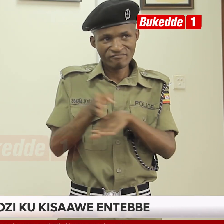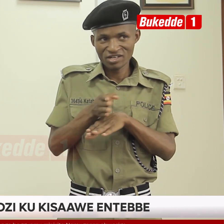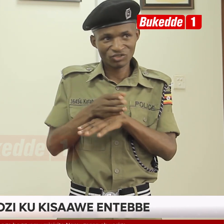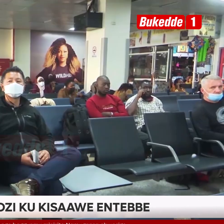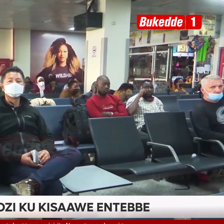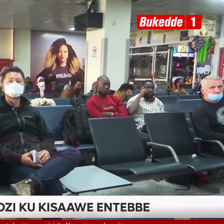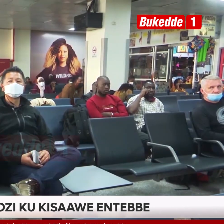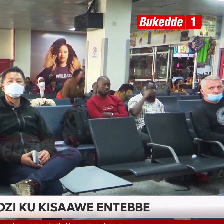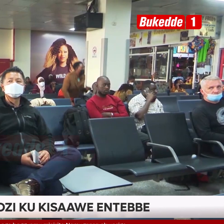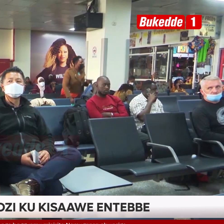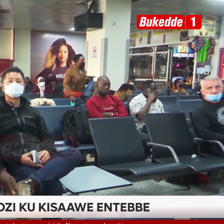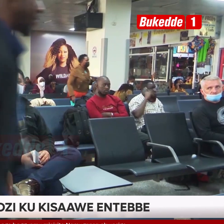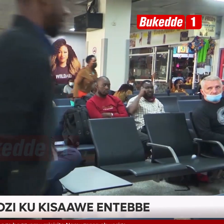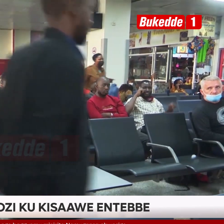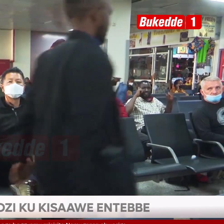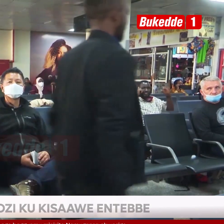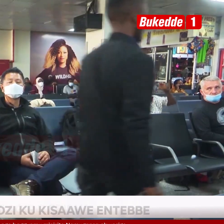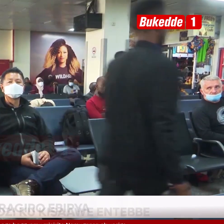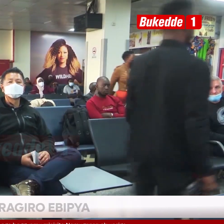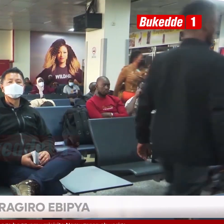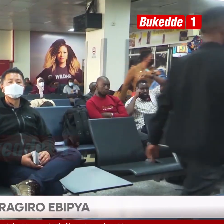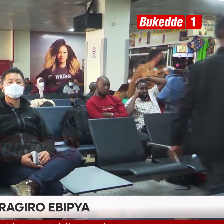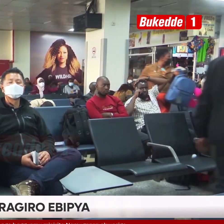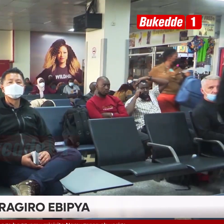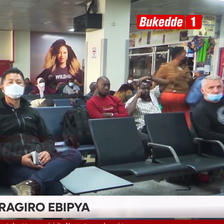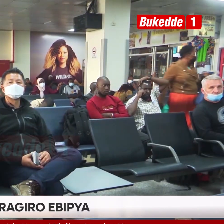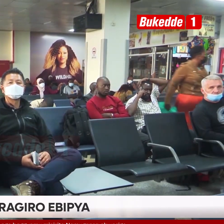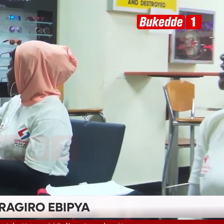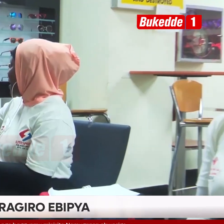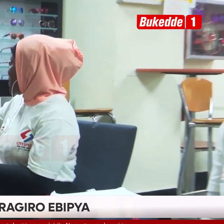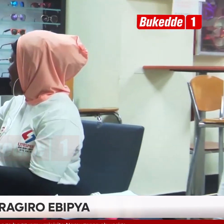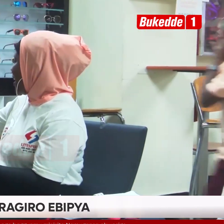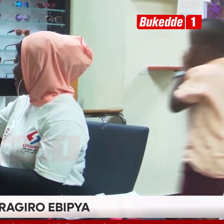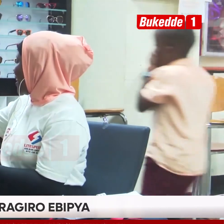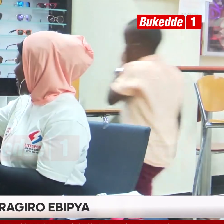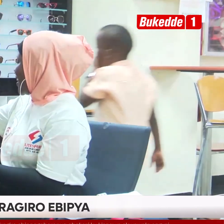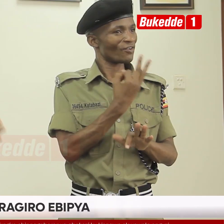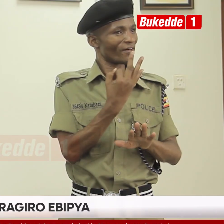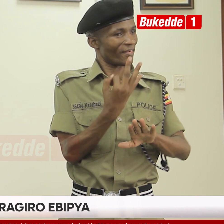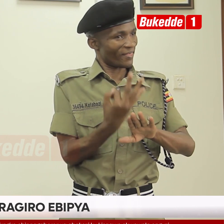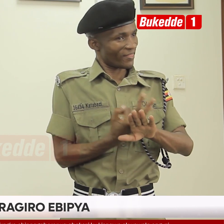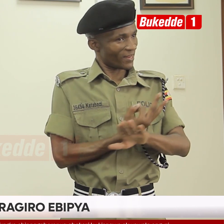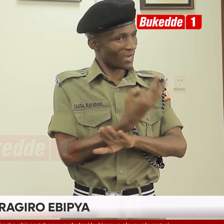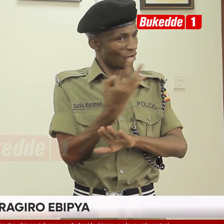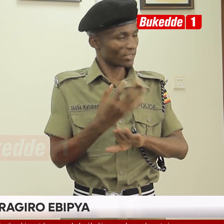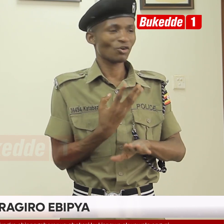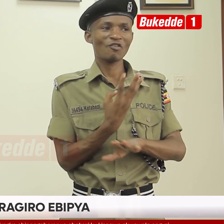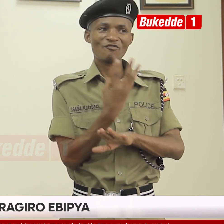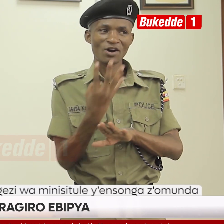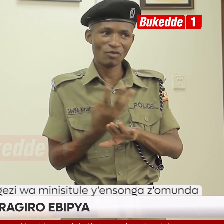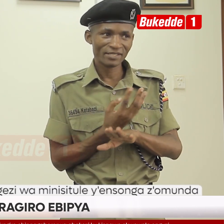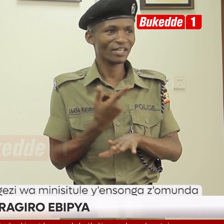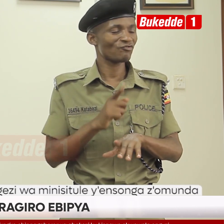Tetusobola kukiikiriza. Mundei asabye abantu okutuuka ku kisaawe ng'ebula essaawa 3 okulinnya ennyonyi. Bw'oba otambula ssaawa